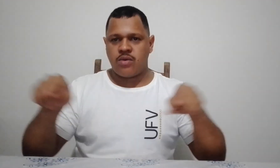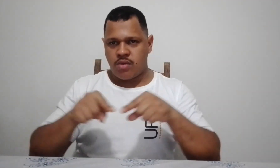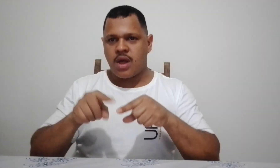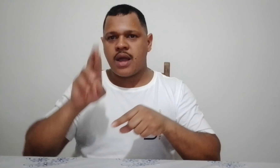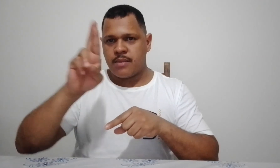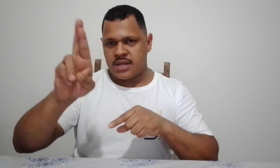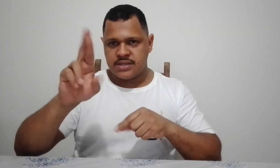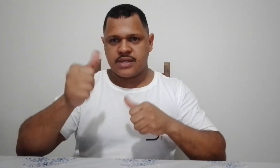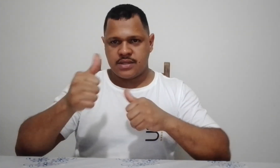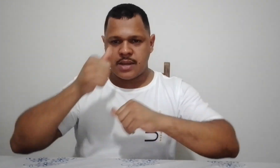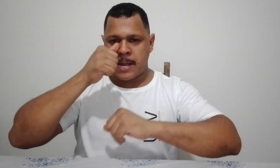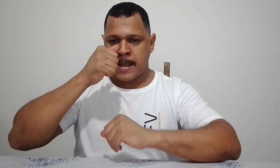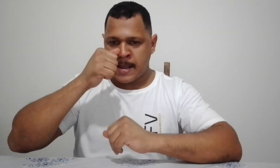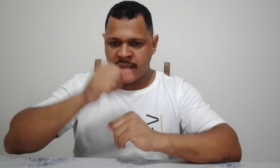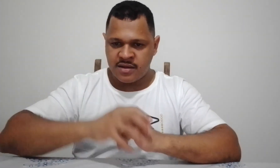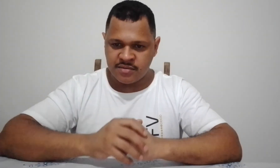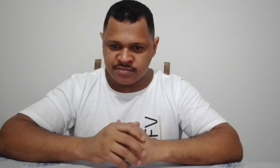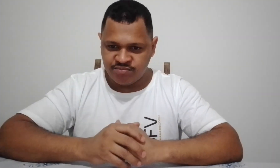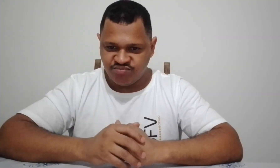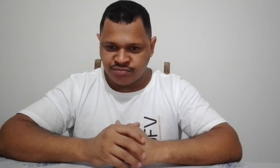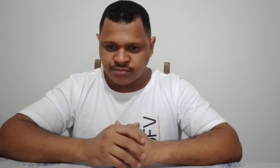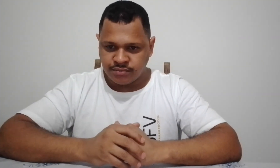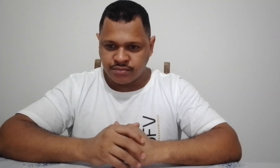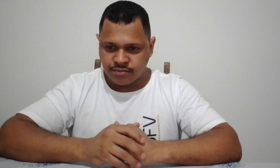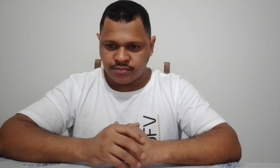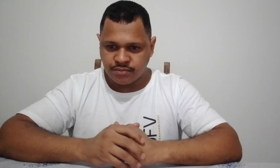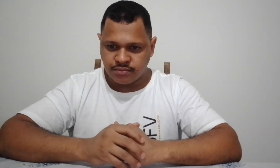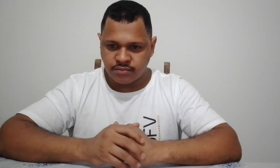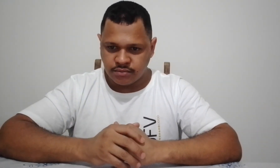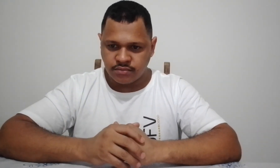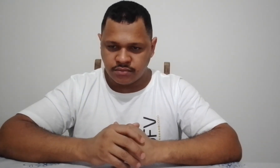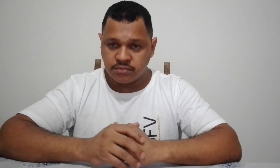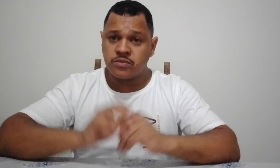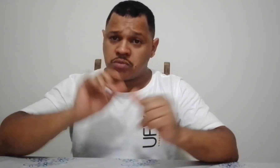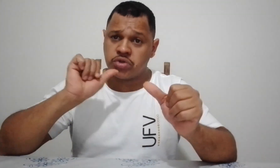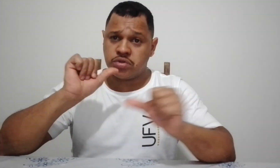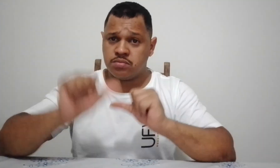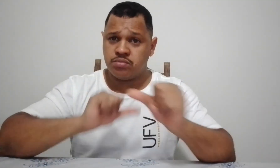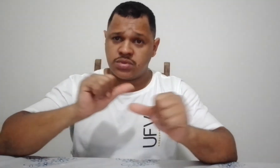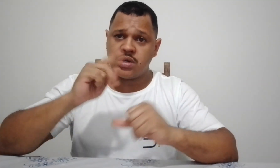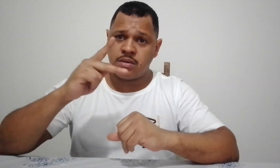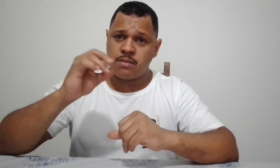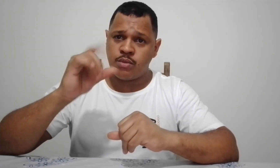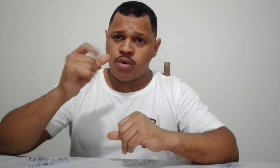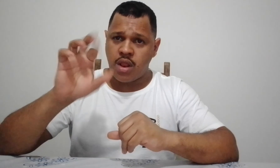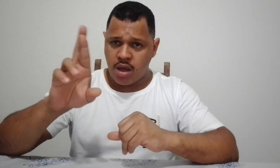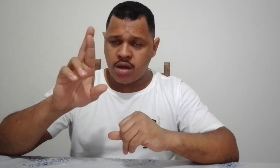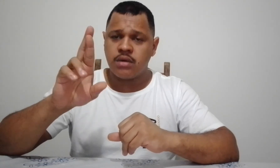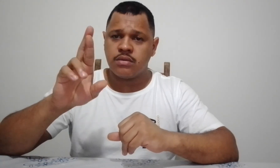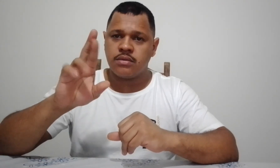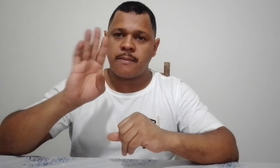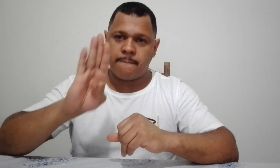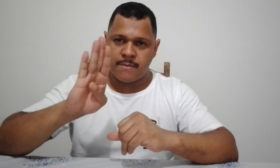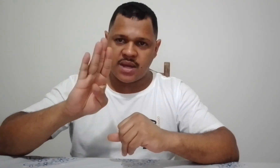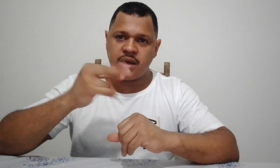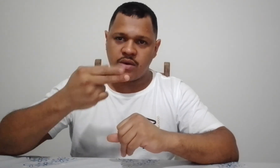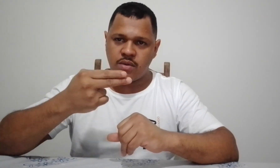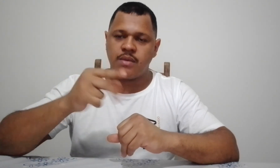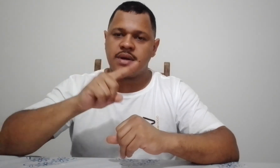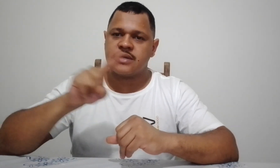Consequentemente, você pode alterar para uma representação polar e fazer a continha. V igual a ZI. Ou seja, o que a